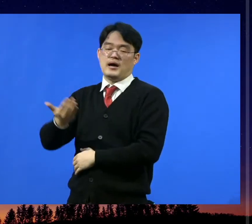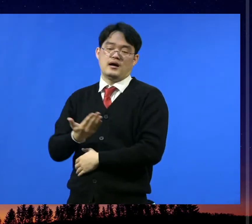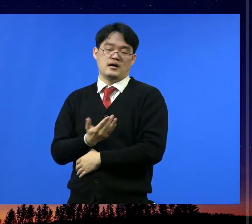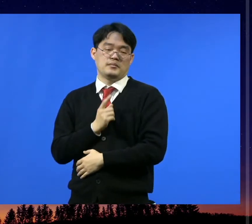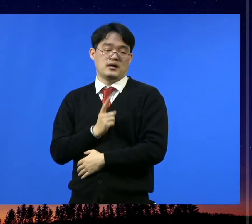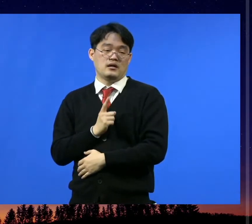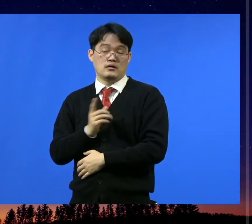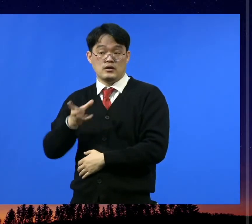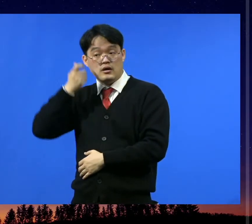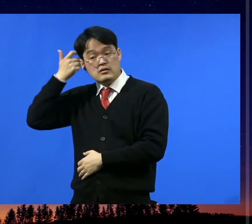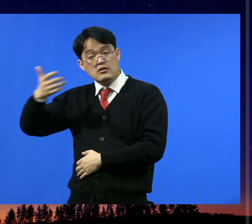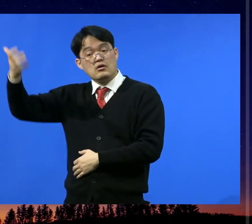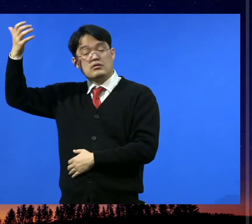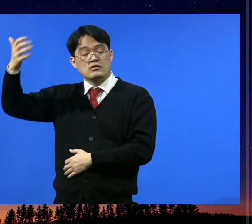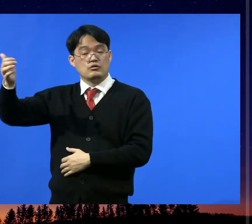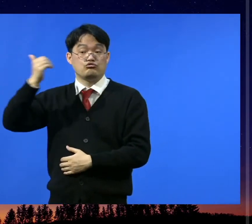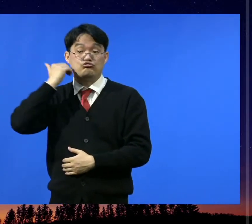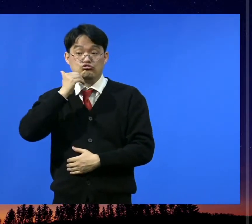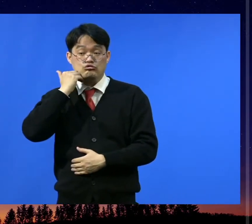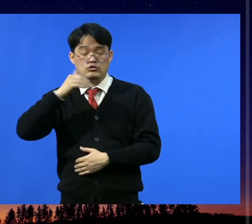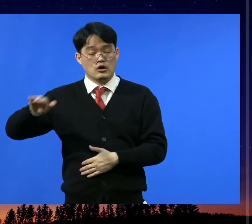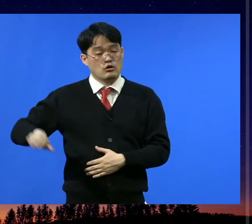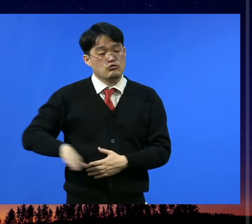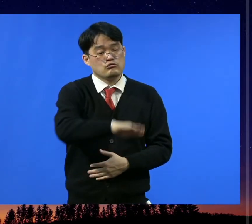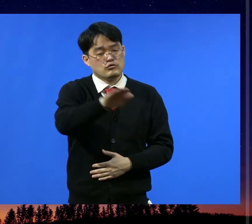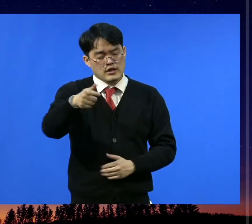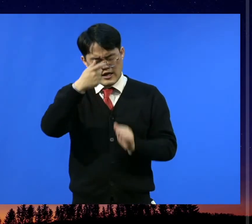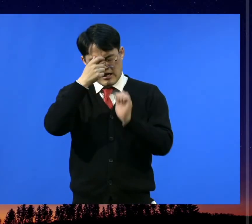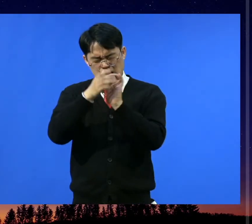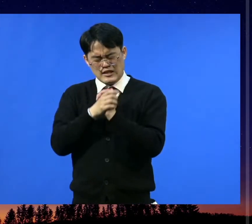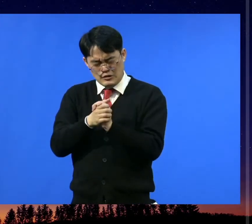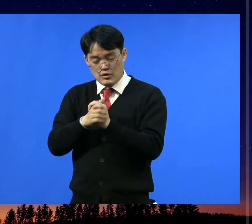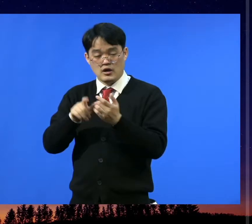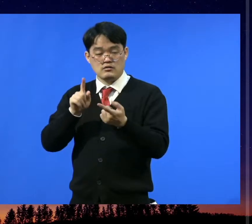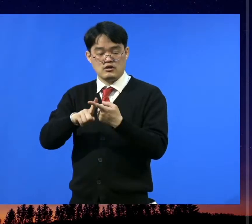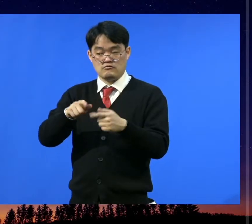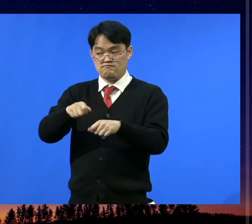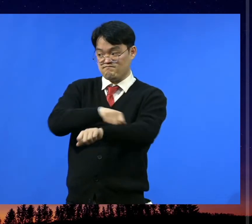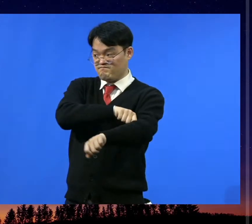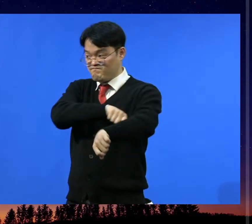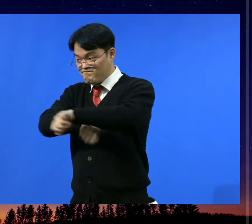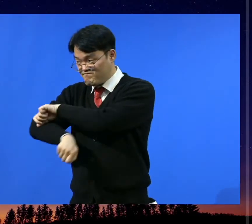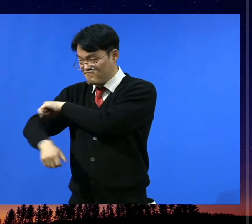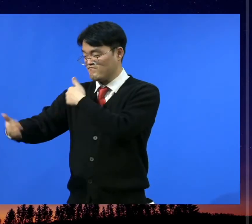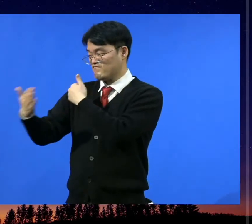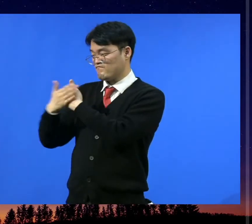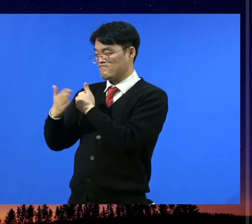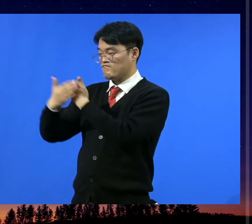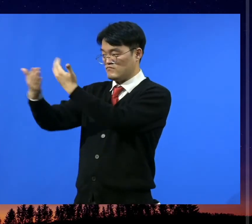근데 이 성령은 어떤 분인가? 우리의 기도를 적극적으로 도우시는 영이시다.